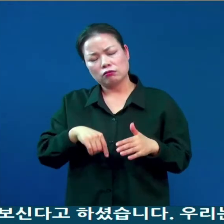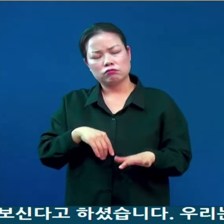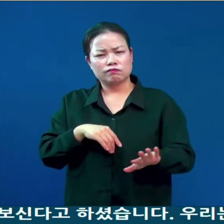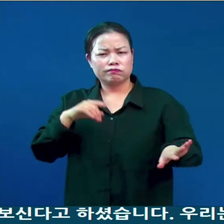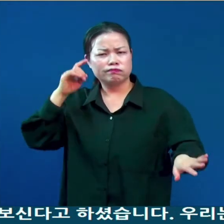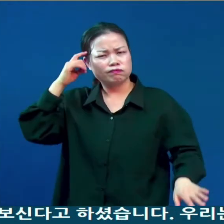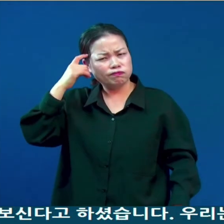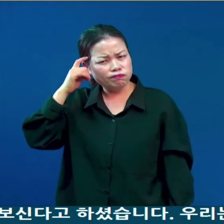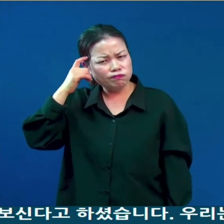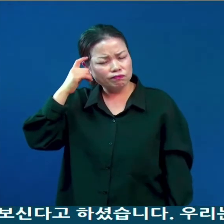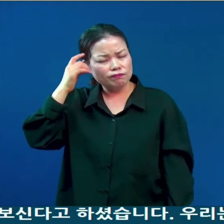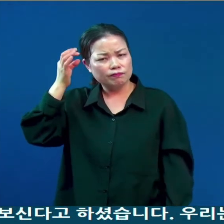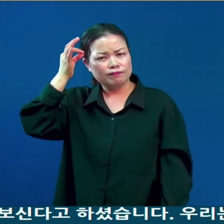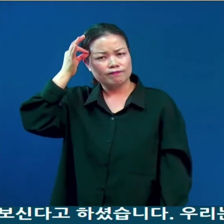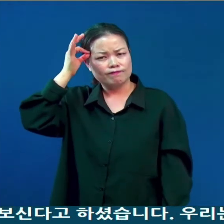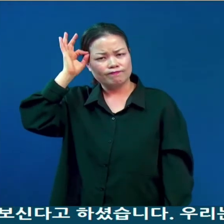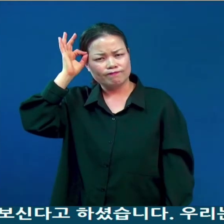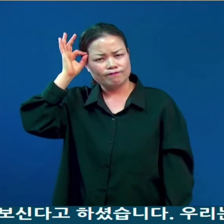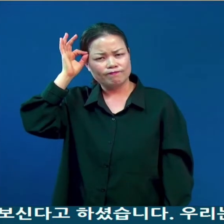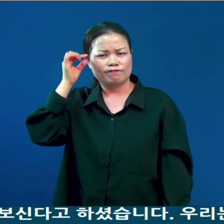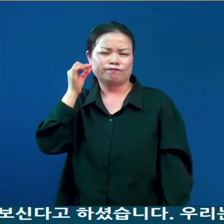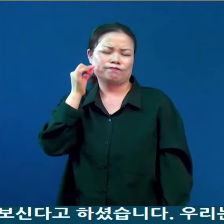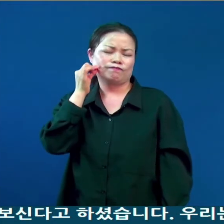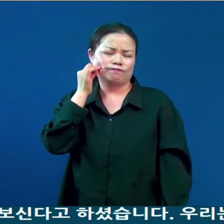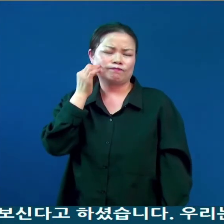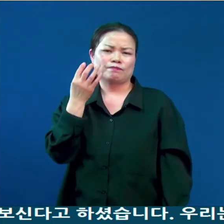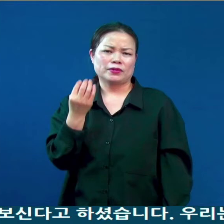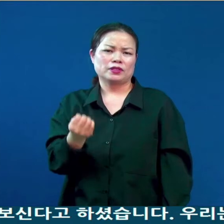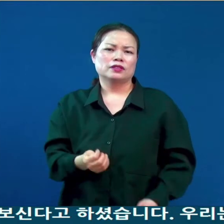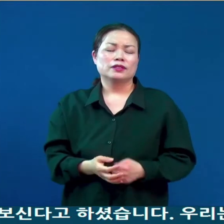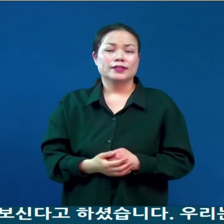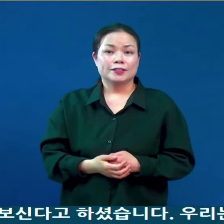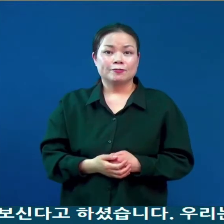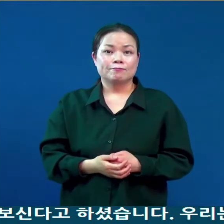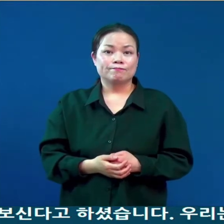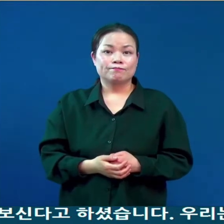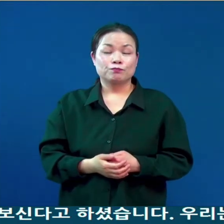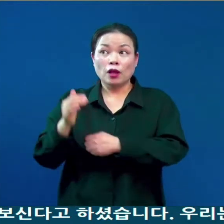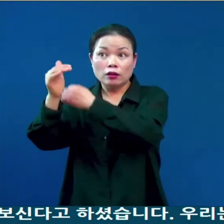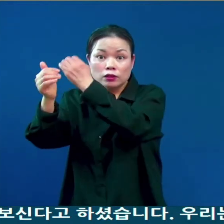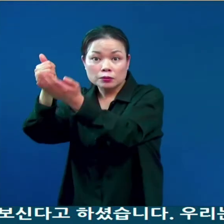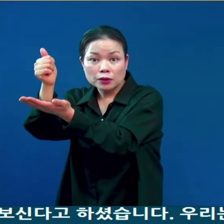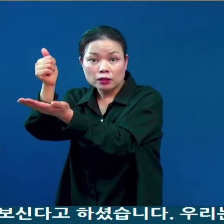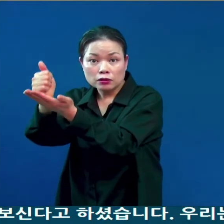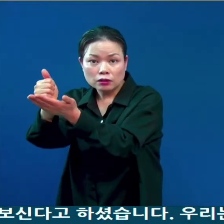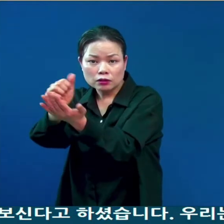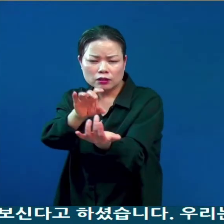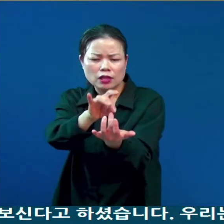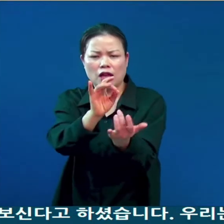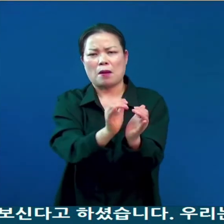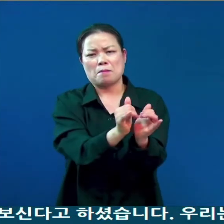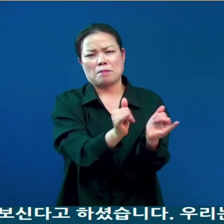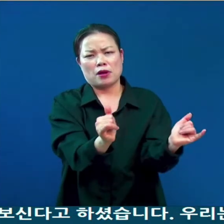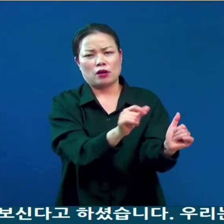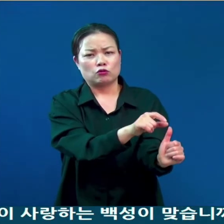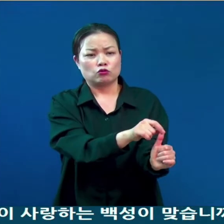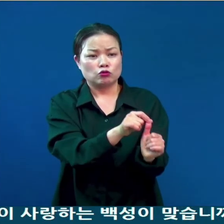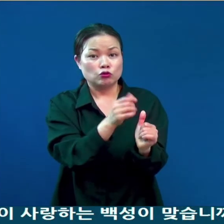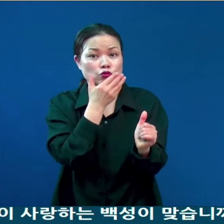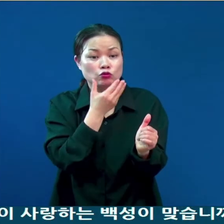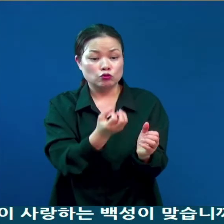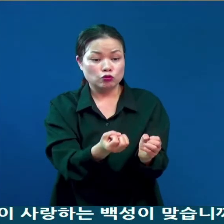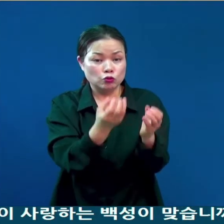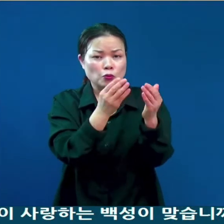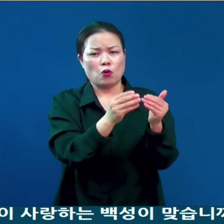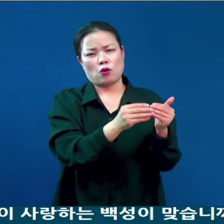생각으로는 그것을 깨닫지 못할 때가 많지요. 하나님께서 택한 백성을 구원과 축복